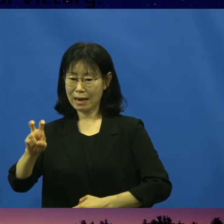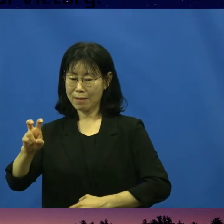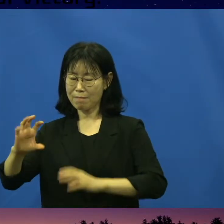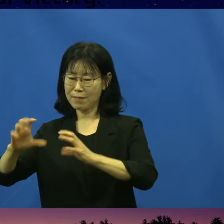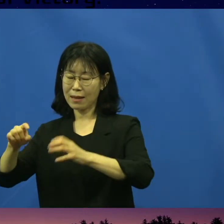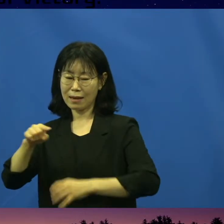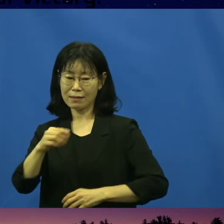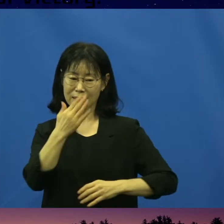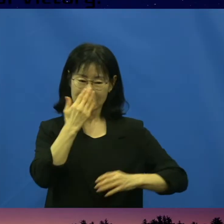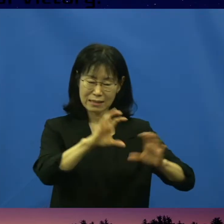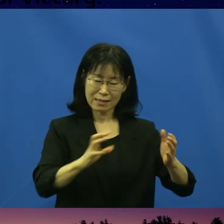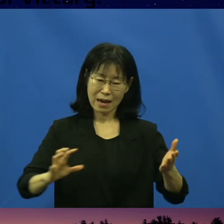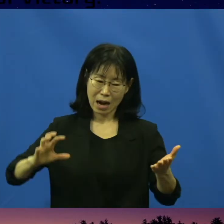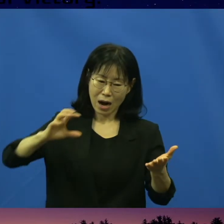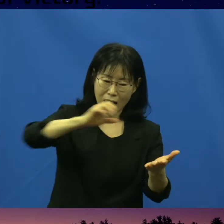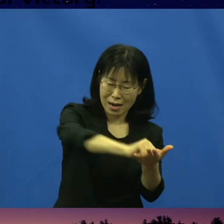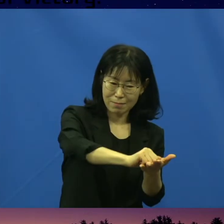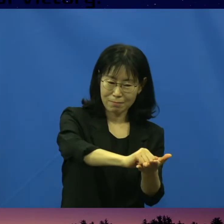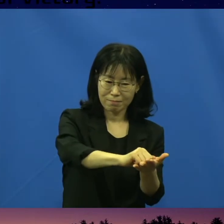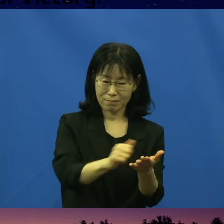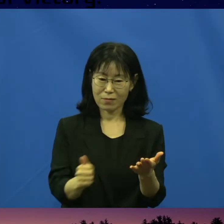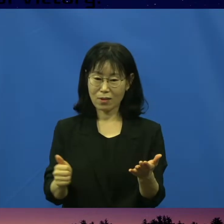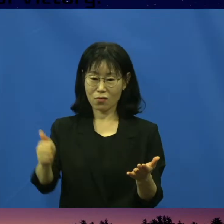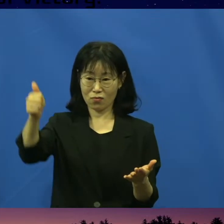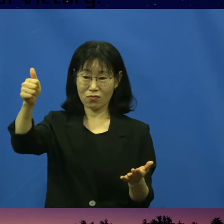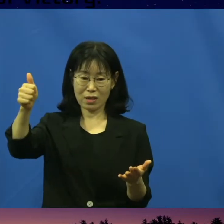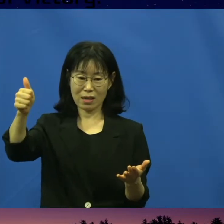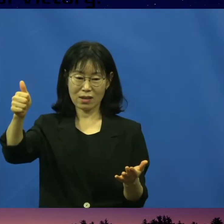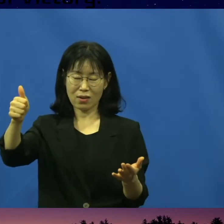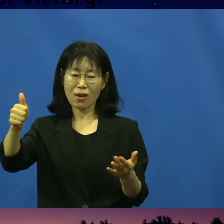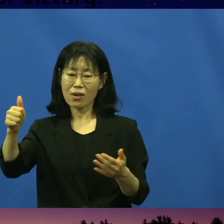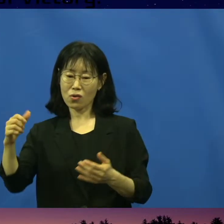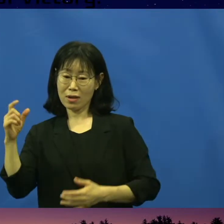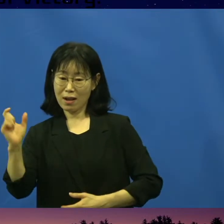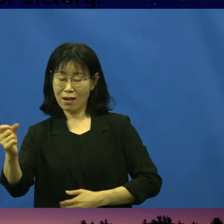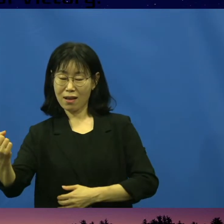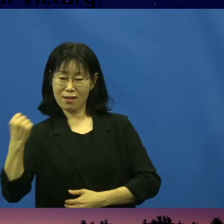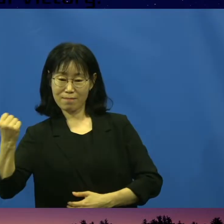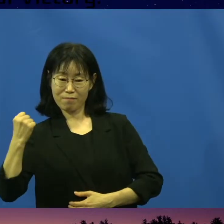공격하고, 그렇죠? 우위에 있었던 거죠. 정치적으로, 외교적으로.